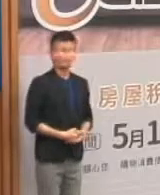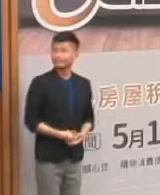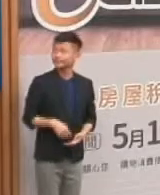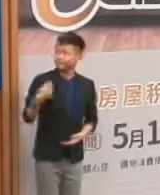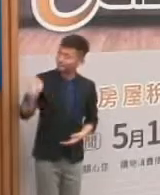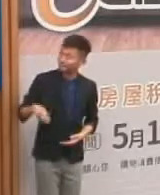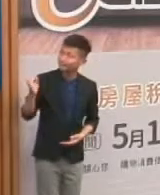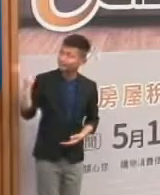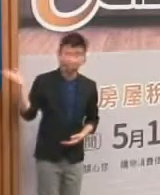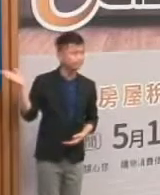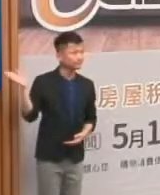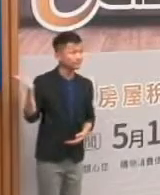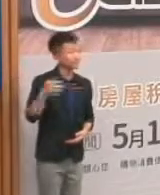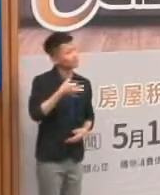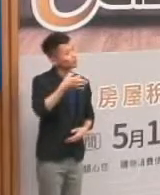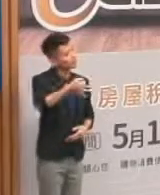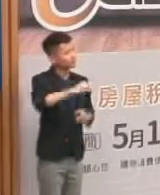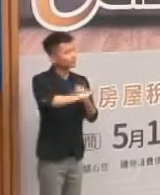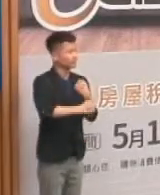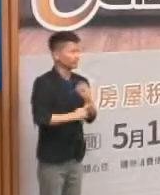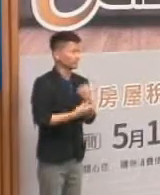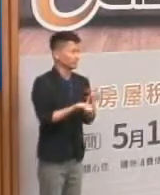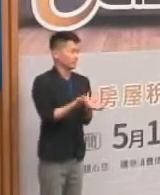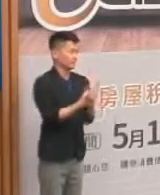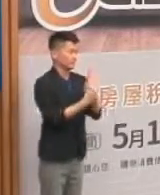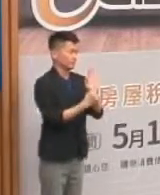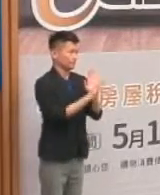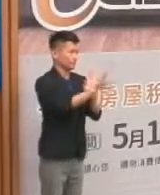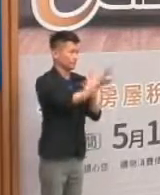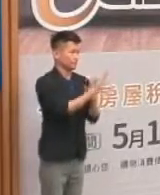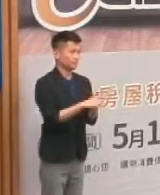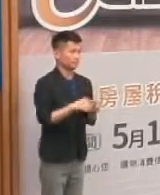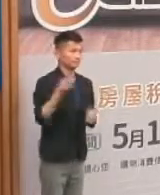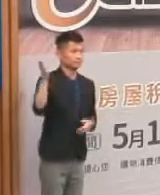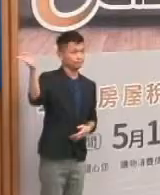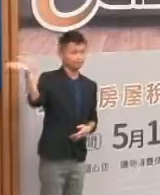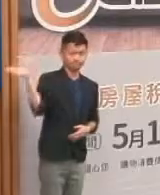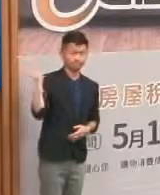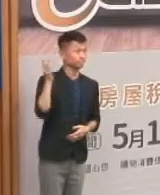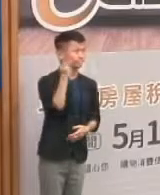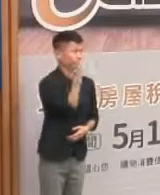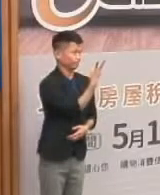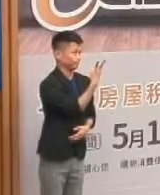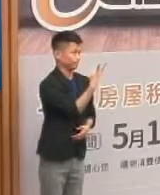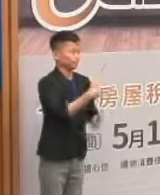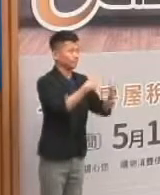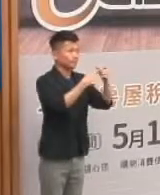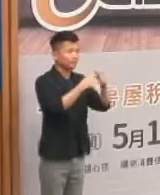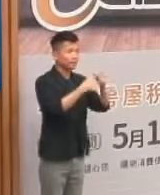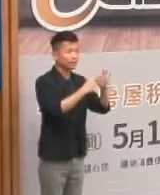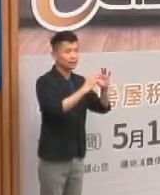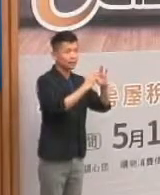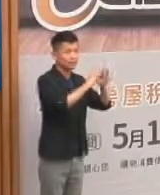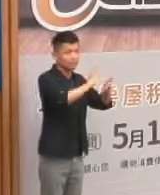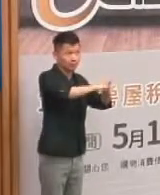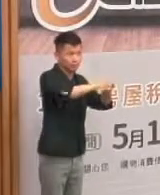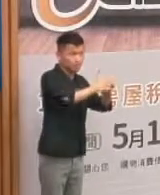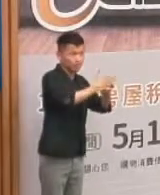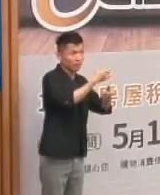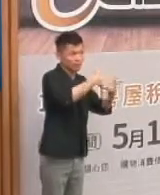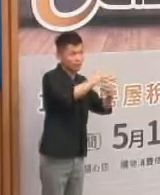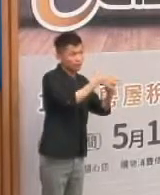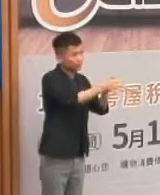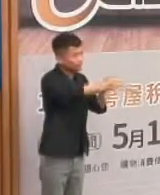另外一个就是缴纳的途径。好，我刚才讲的就是说这三个缴纳途径，好，包含活期存款的转